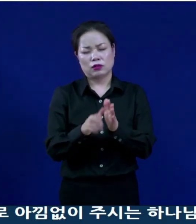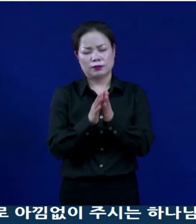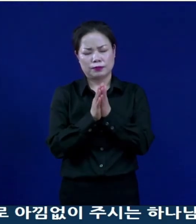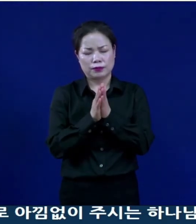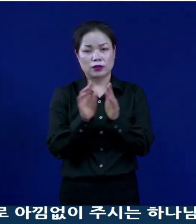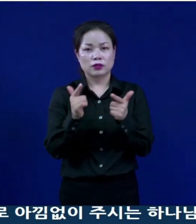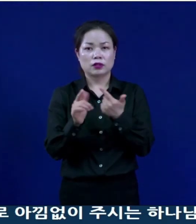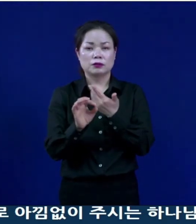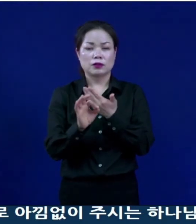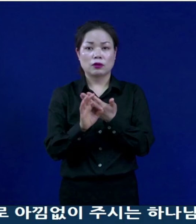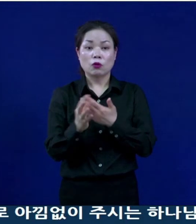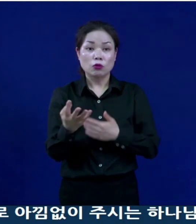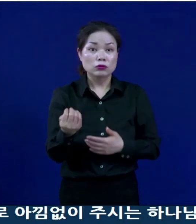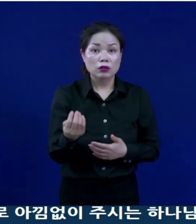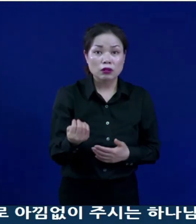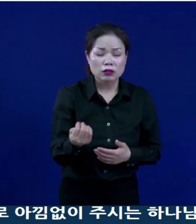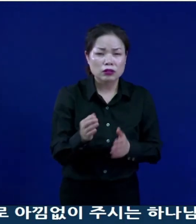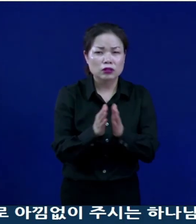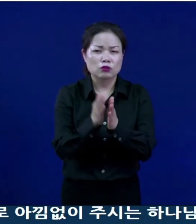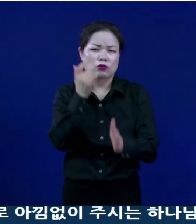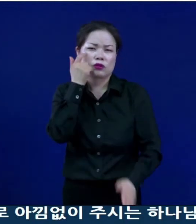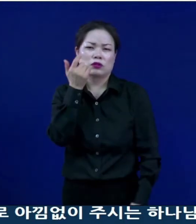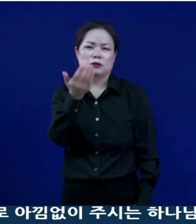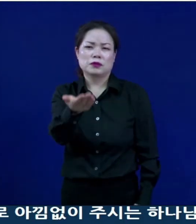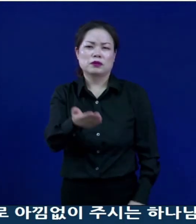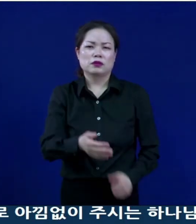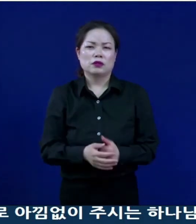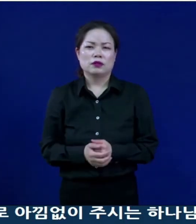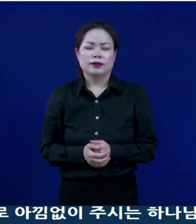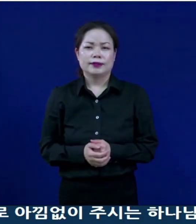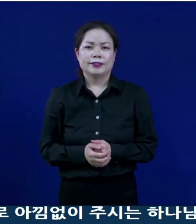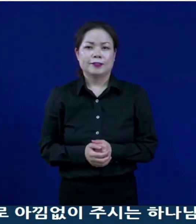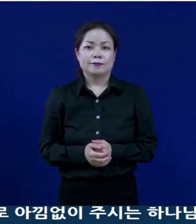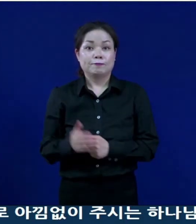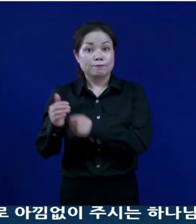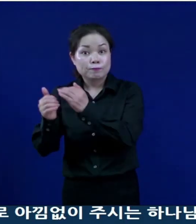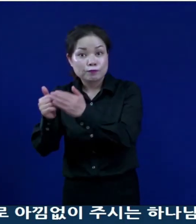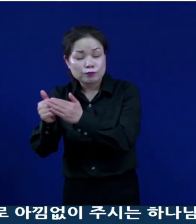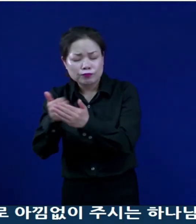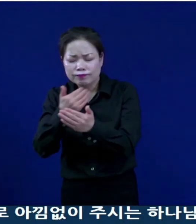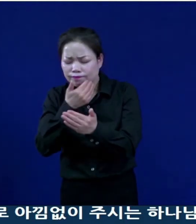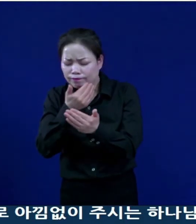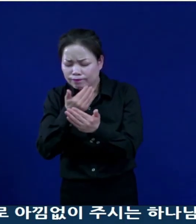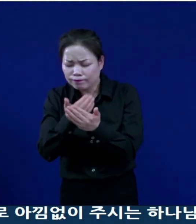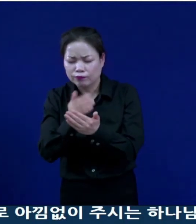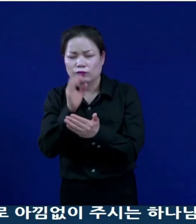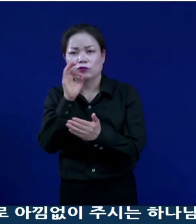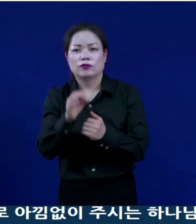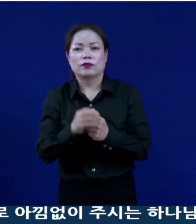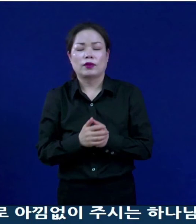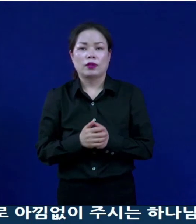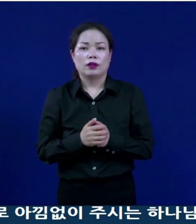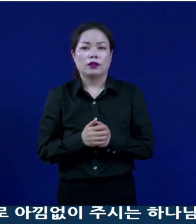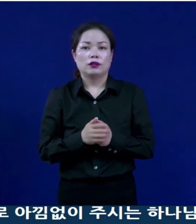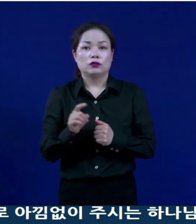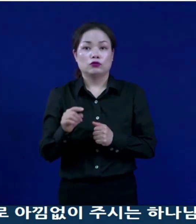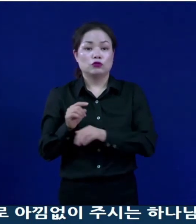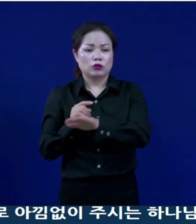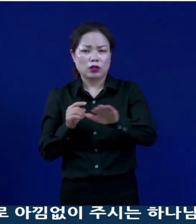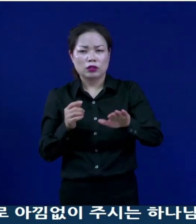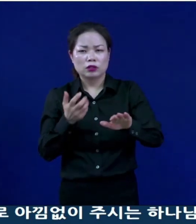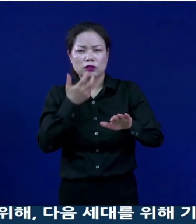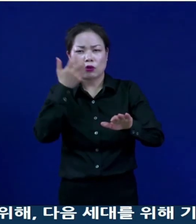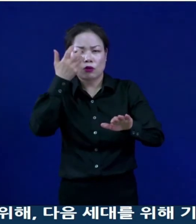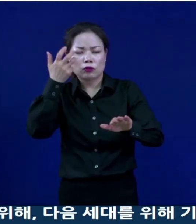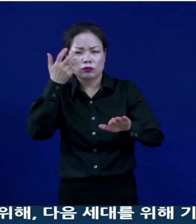기도하지 않으면 언제 기도하시겠습니까? 하나님께서 소중히 보시는 것은 바로 그런 우리의